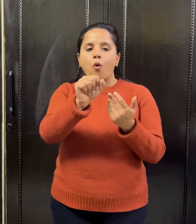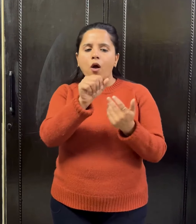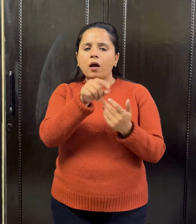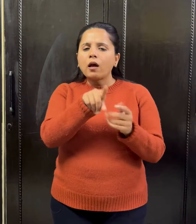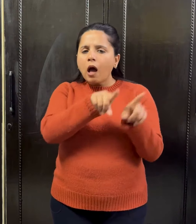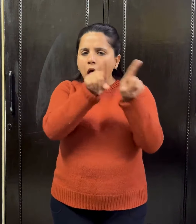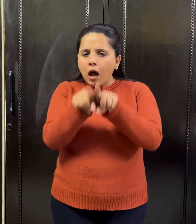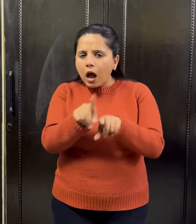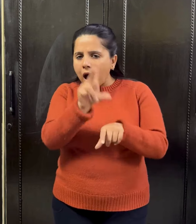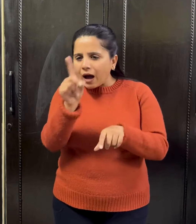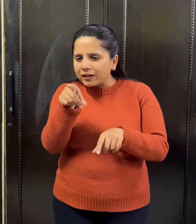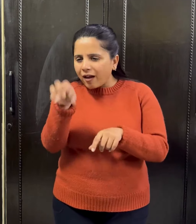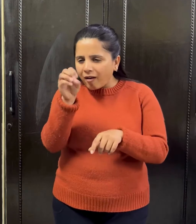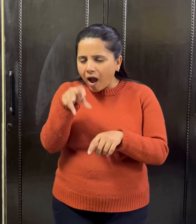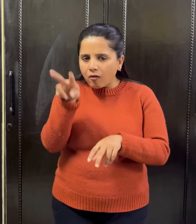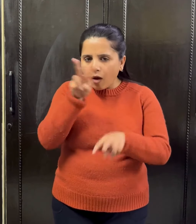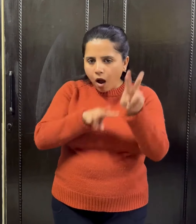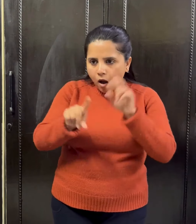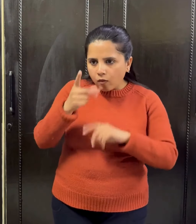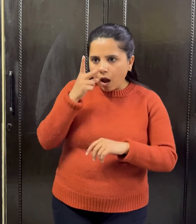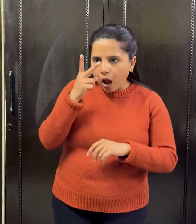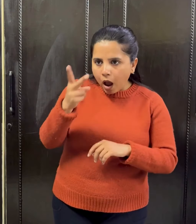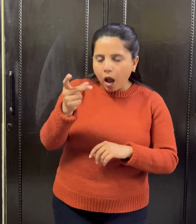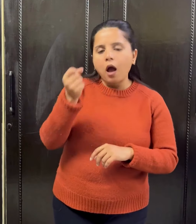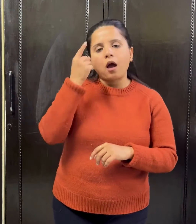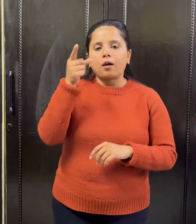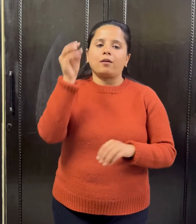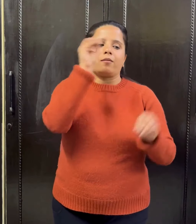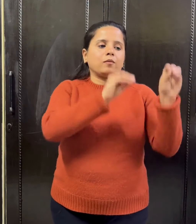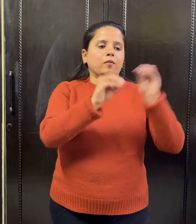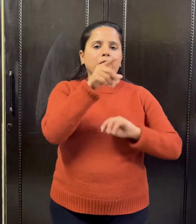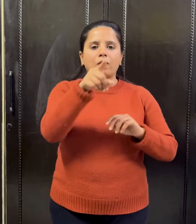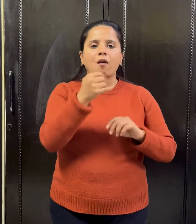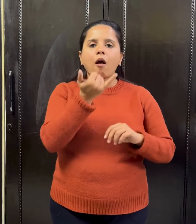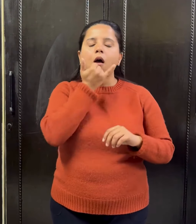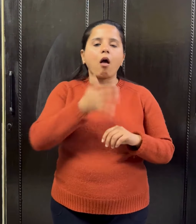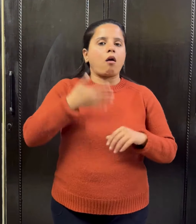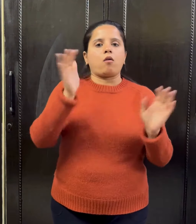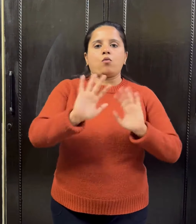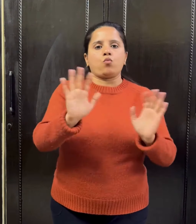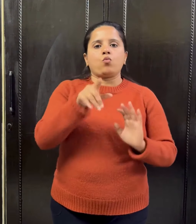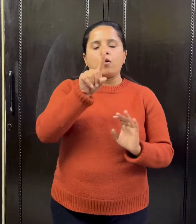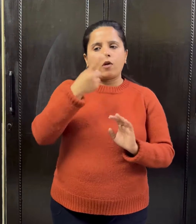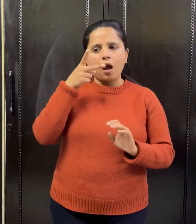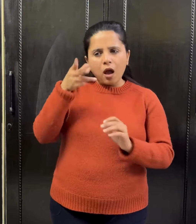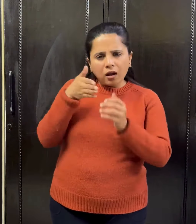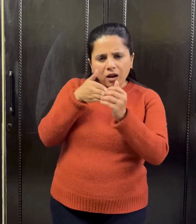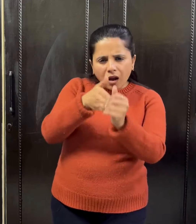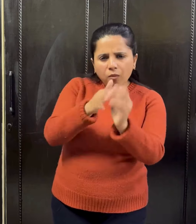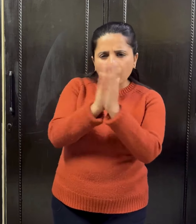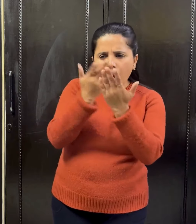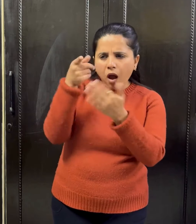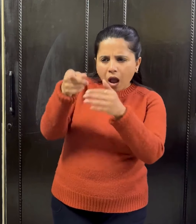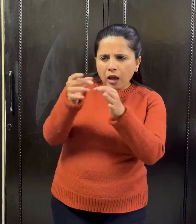से पढ़ें ताकि कोई गलती ना हो और फॉर्म भरने के लिए आप पहले से प्रिपेयर्ड रहें।